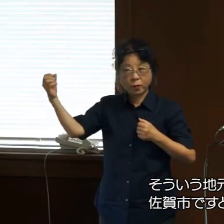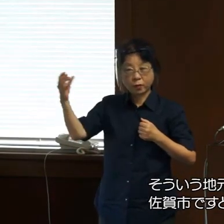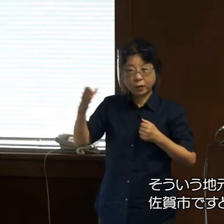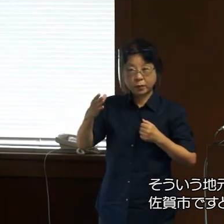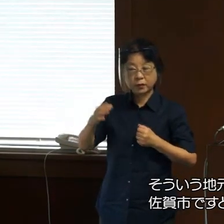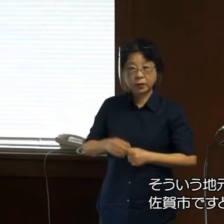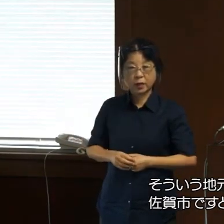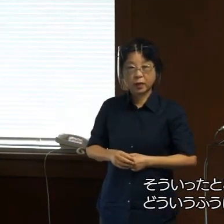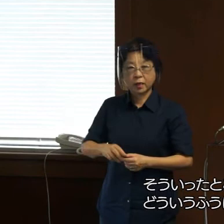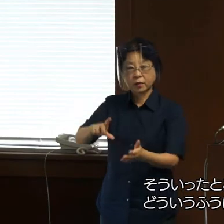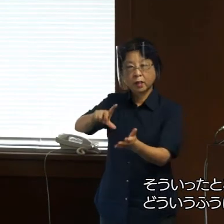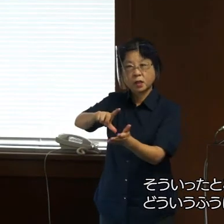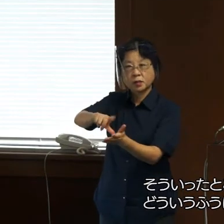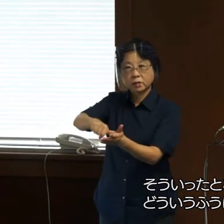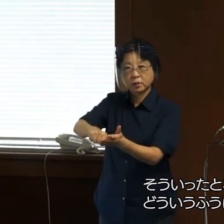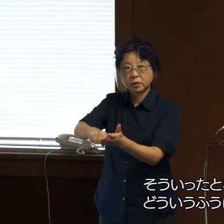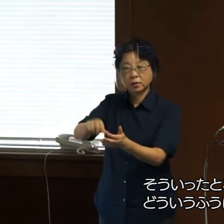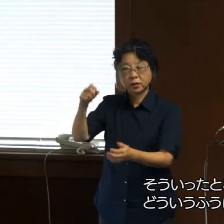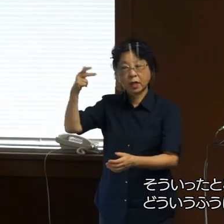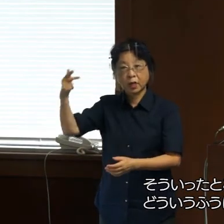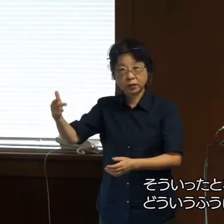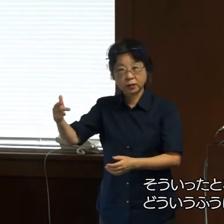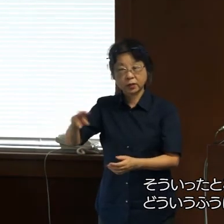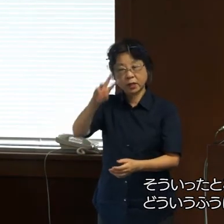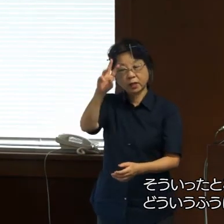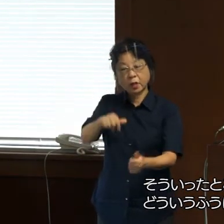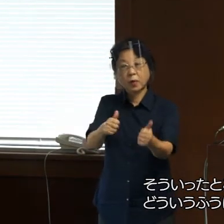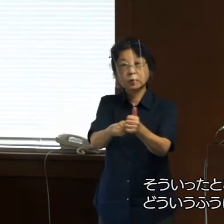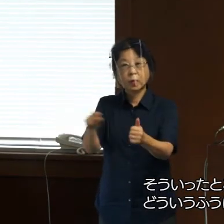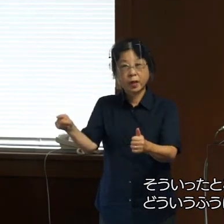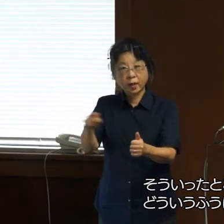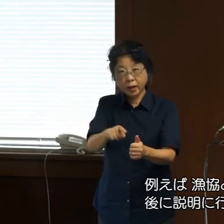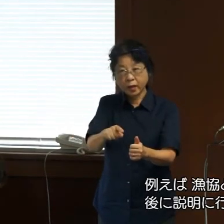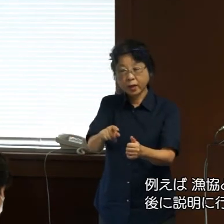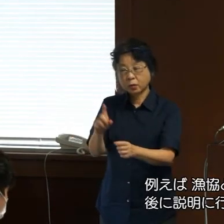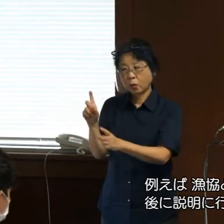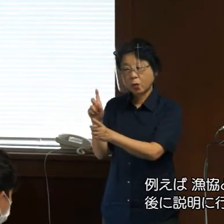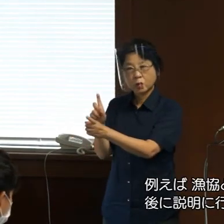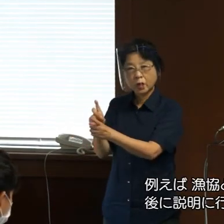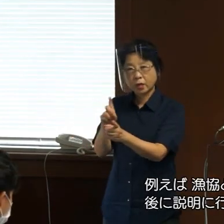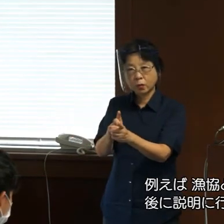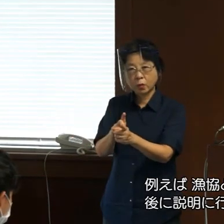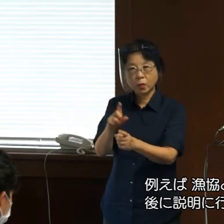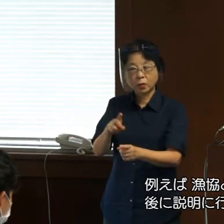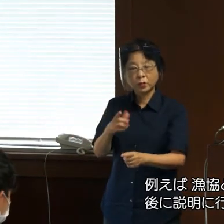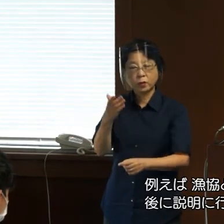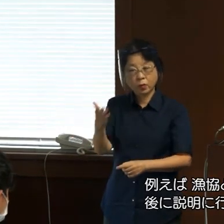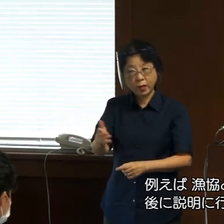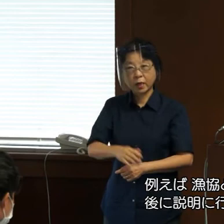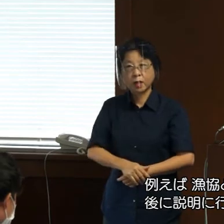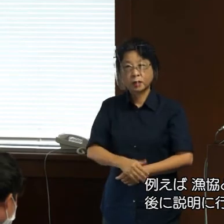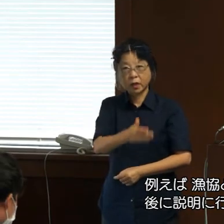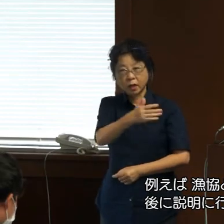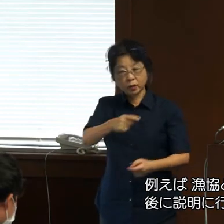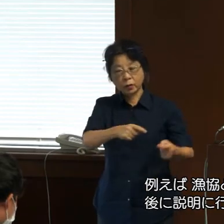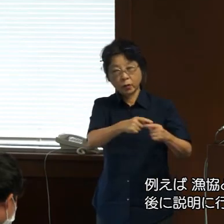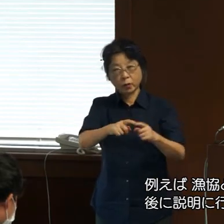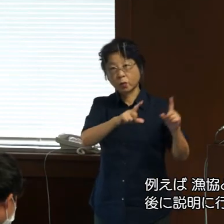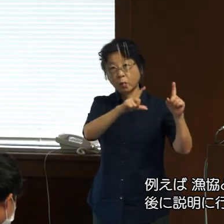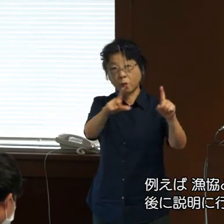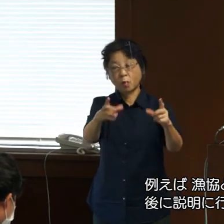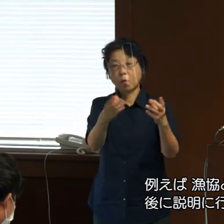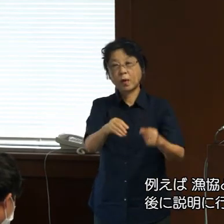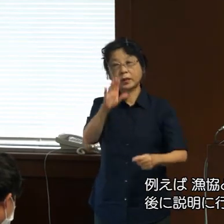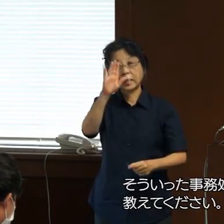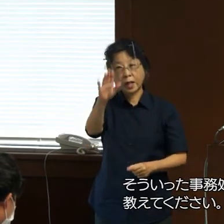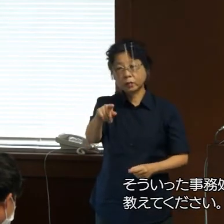か、川沿いですとか、そういったところとどういうふうに対応していくのか、例えば漁協が等の公表が済んだらどっちに説明